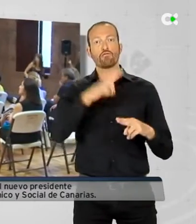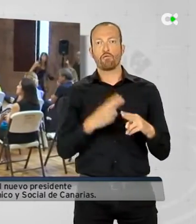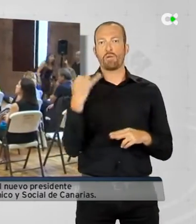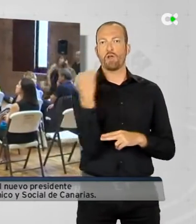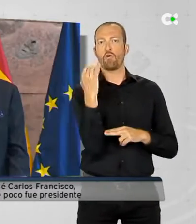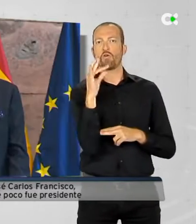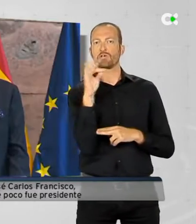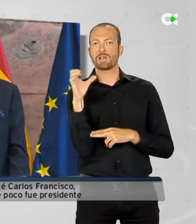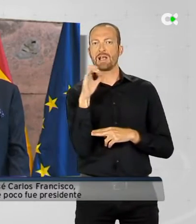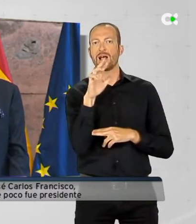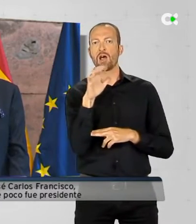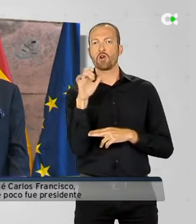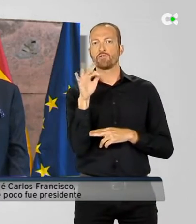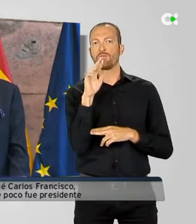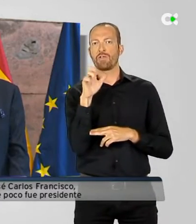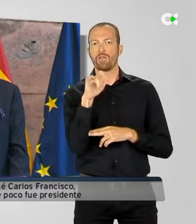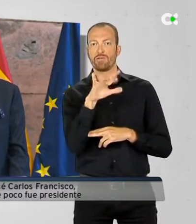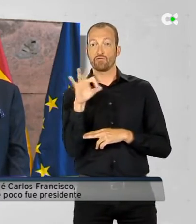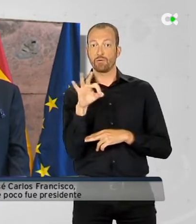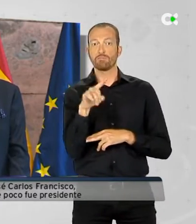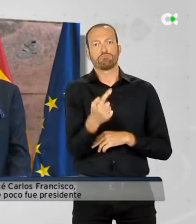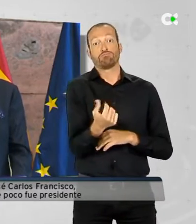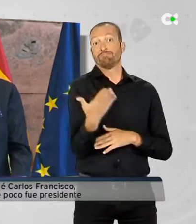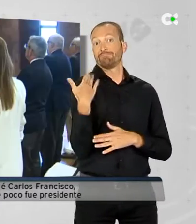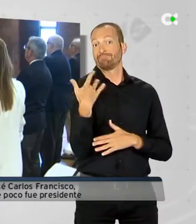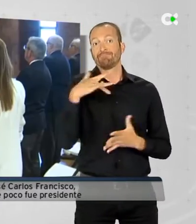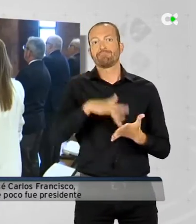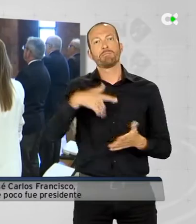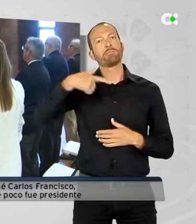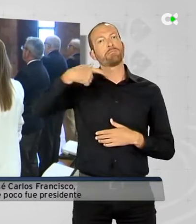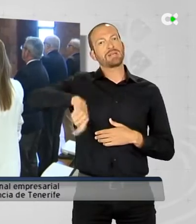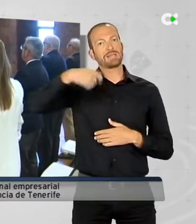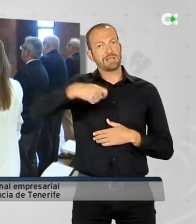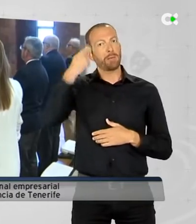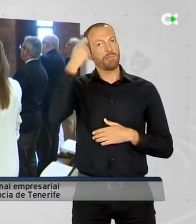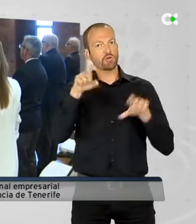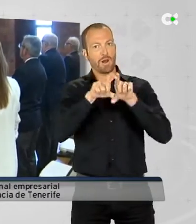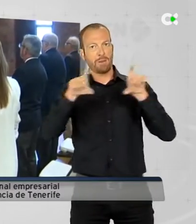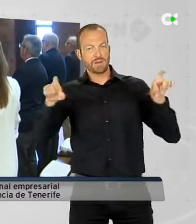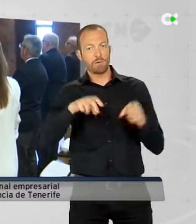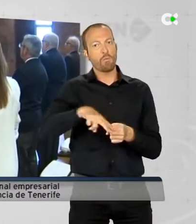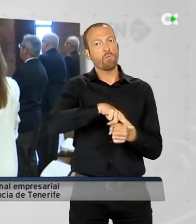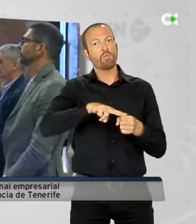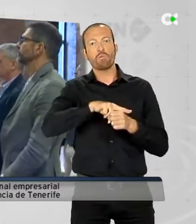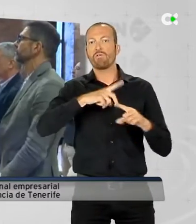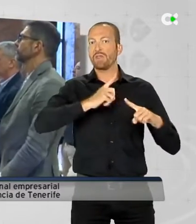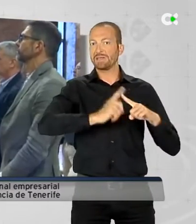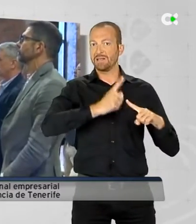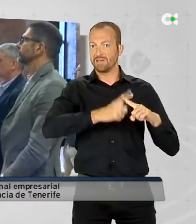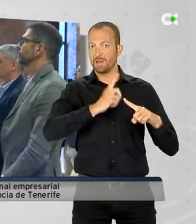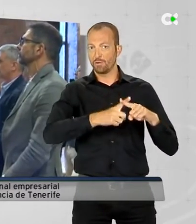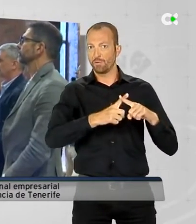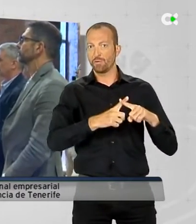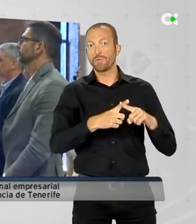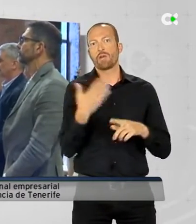Canarias. Se trata de José Carlos Francisco, quien hasta hace poco fue presidente de la patronal empresarial de la provincia de Santa Cruz